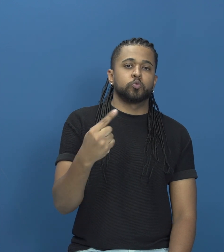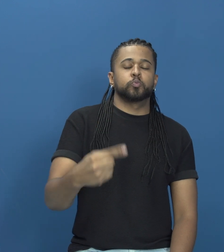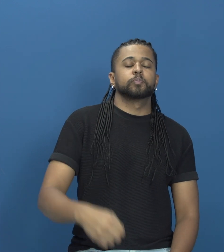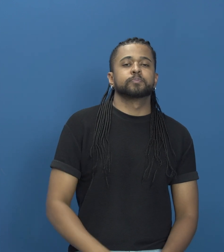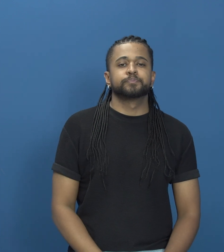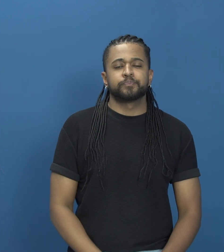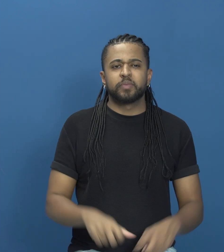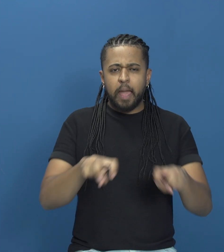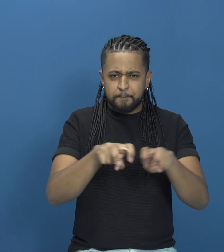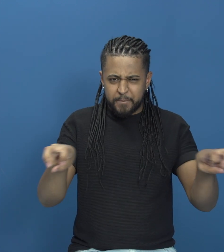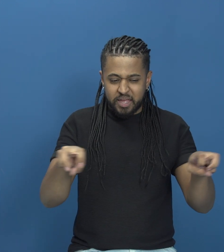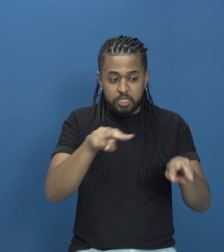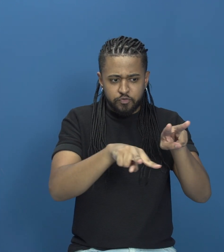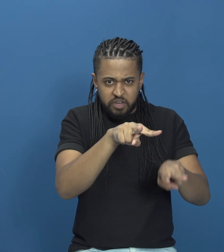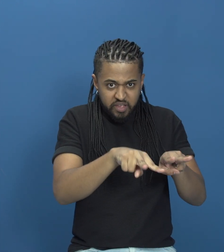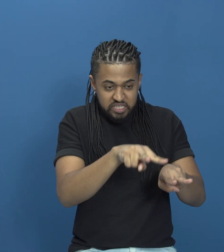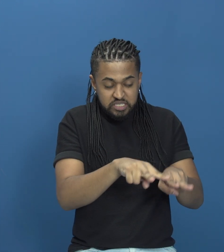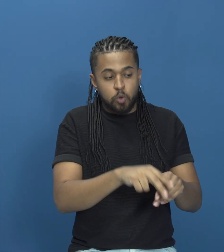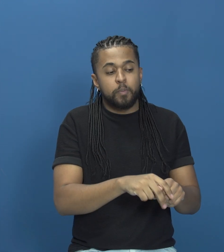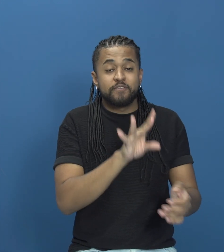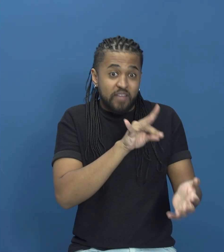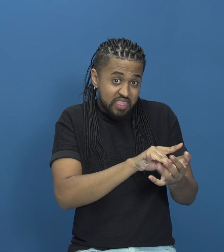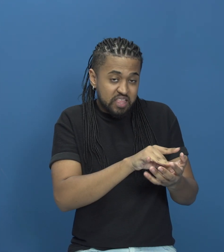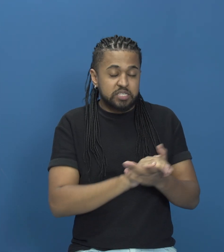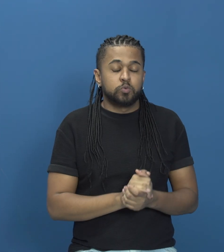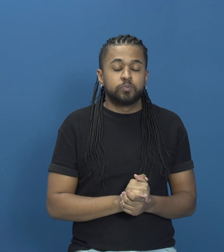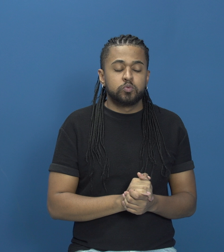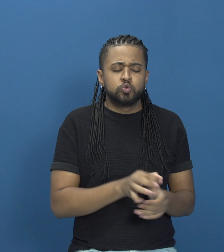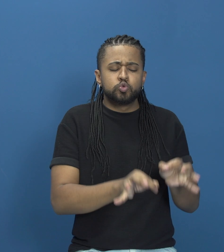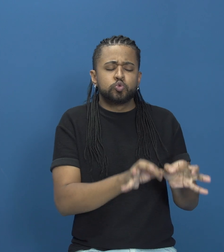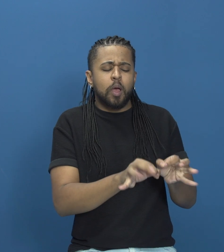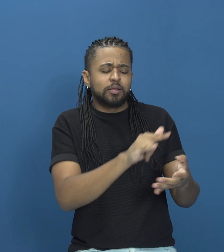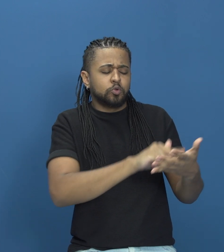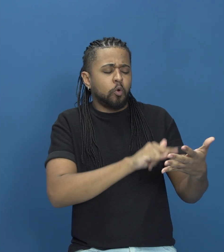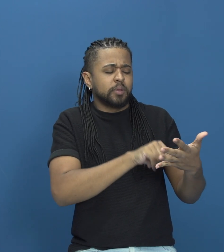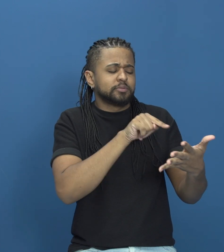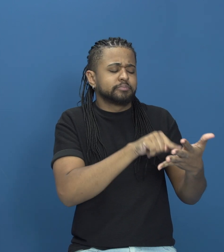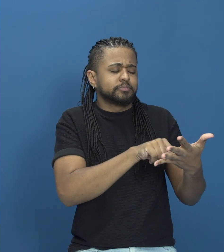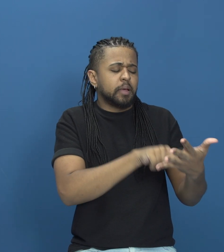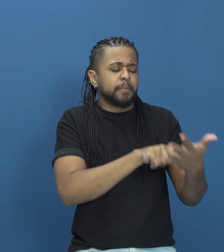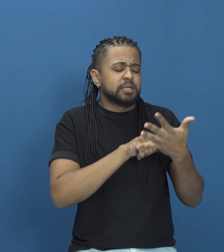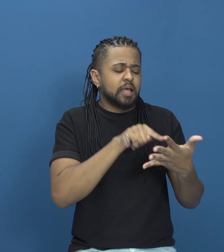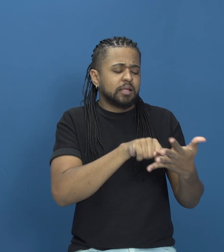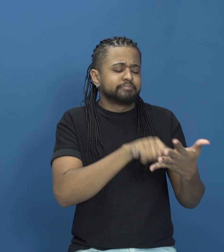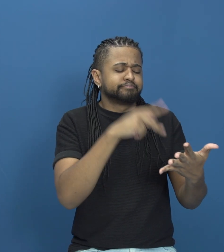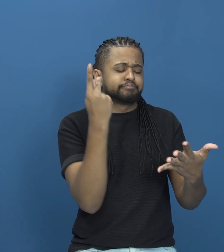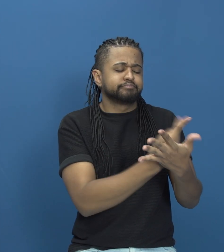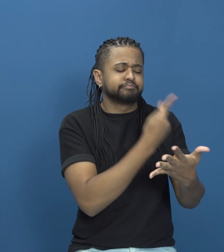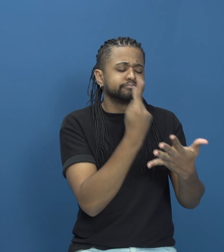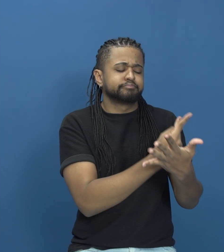11.10.2.1. A banca de verificação e validação julgar que a documentação apresentada esteja